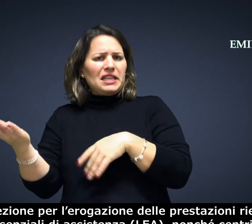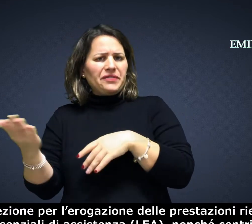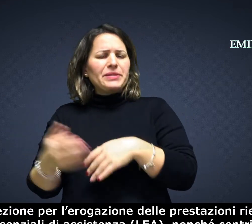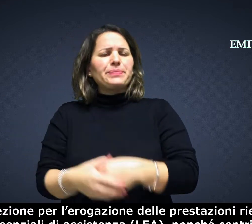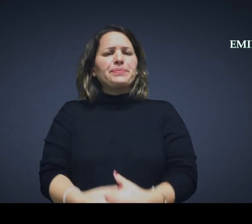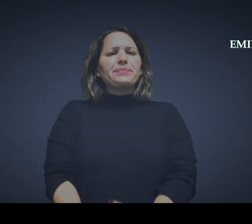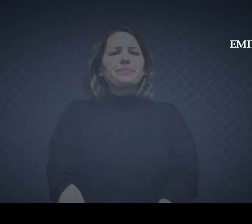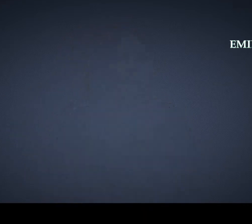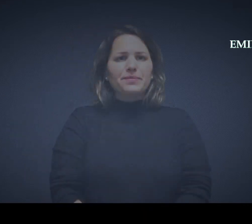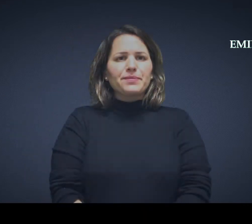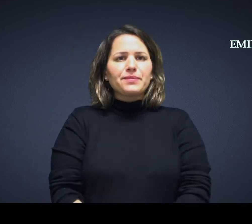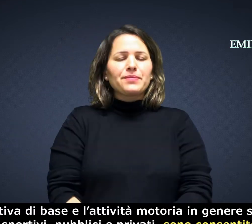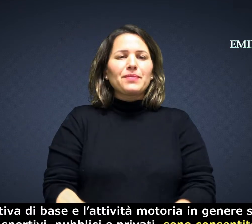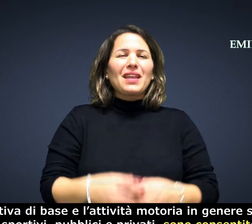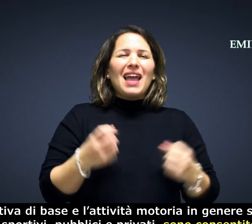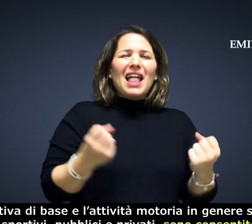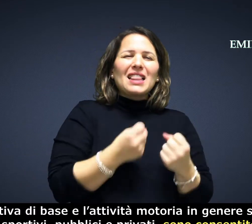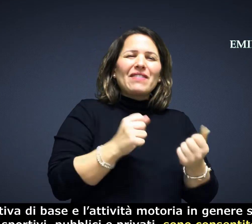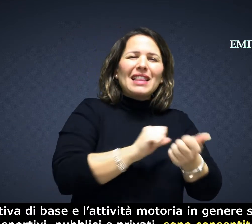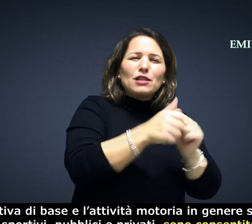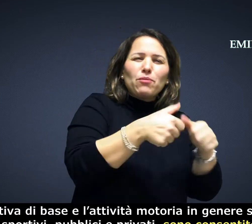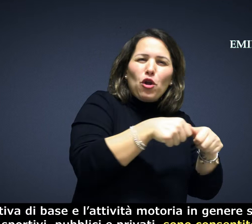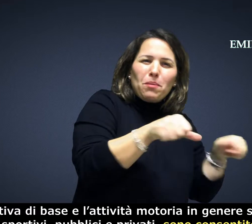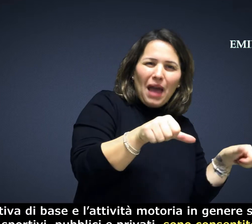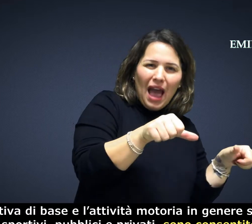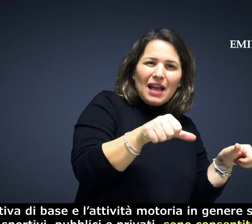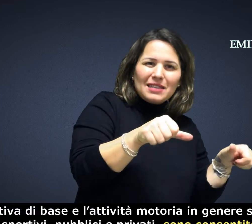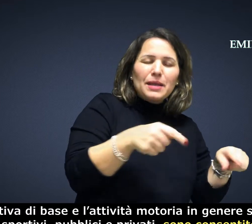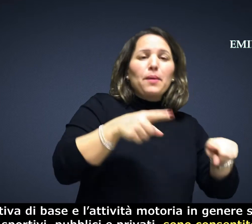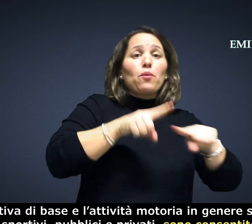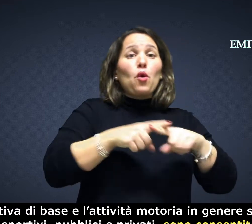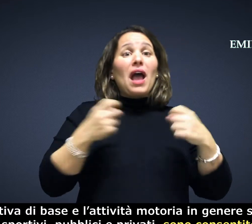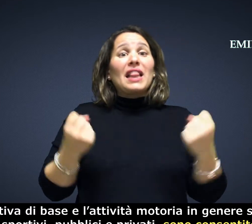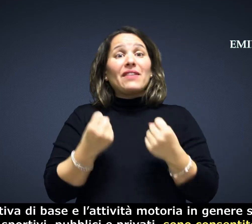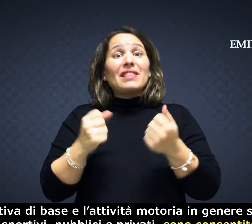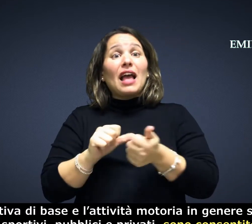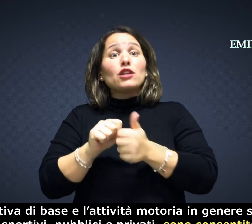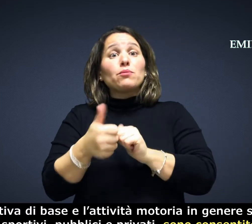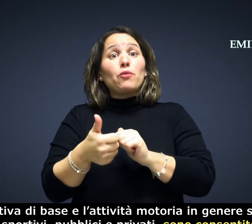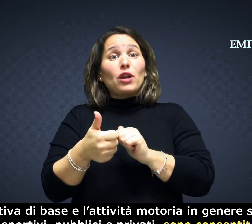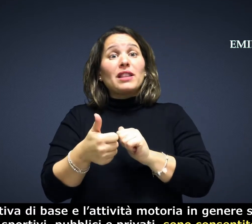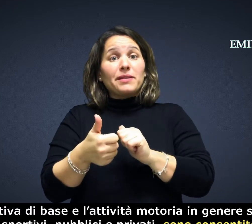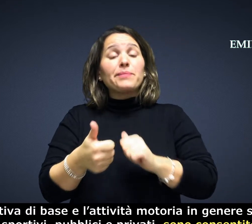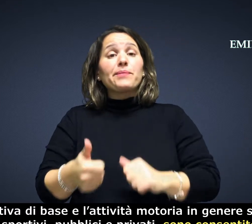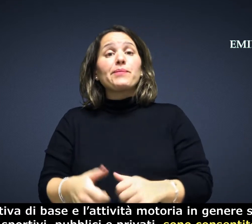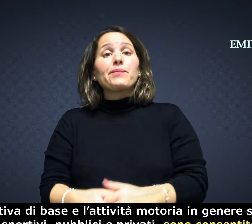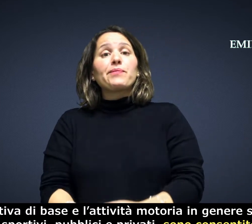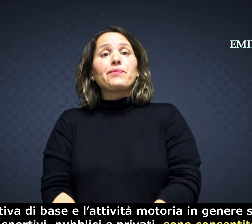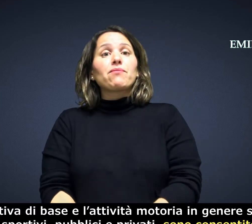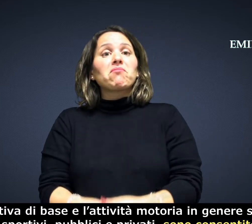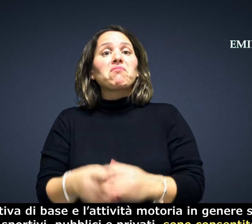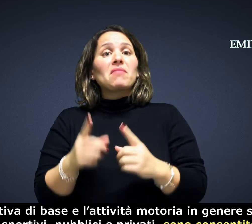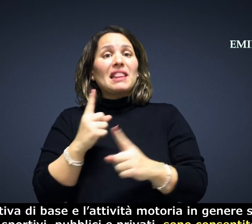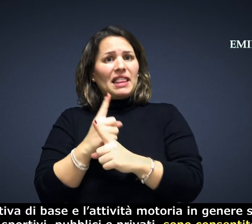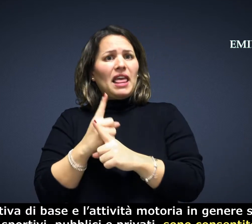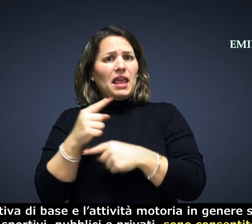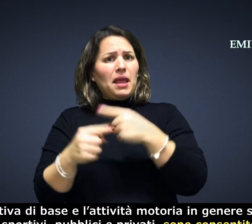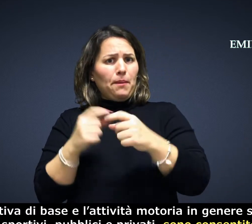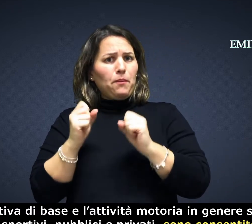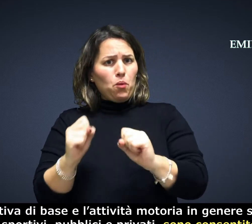ricreativi. L'attività sportiva di base e l'attività motoria in genere, svolte presso centri e circoli sportivi, pubblici